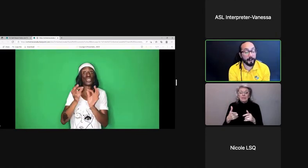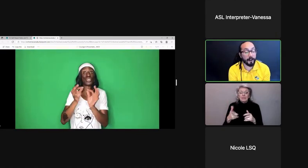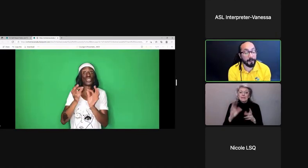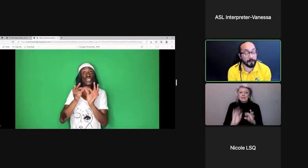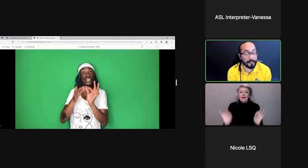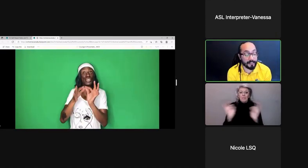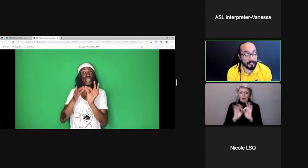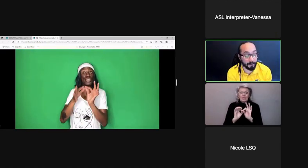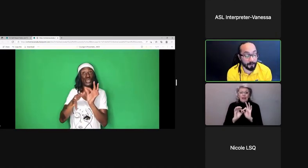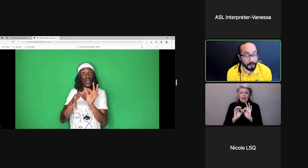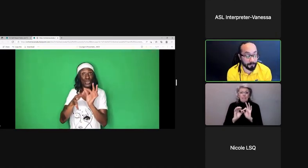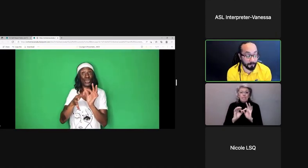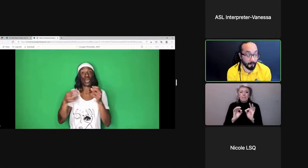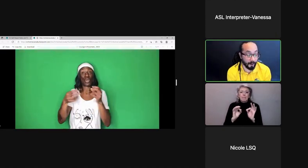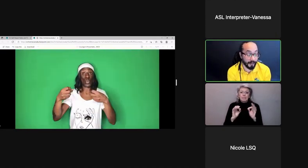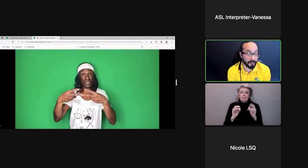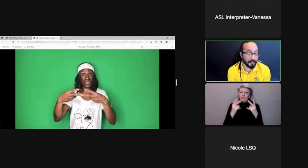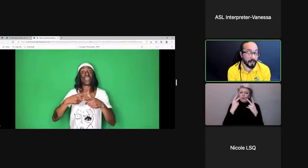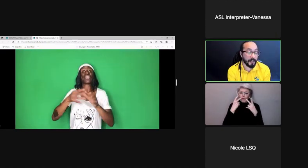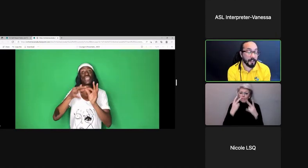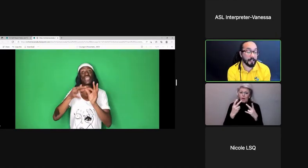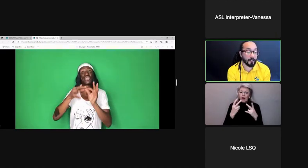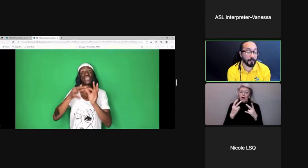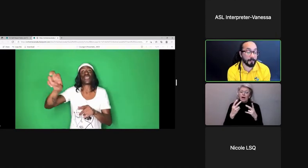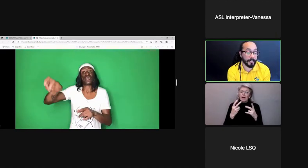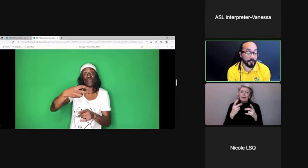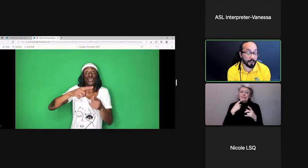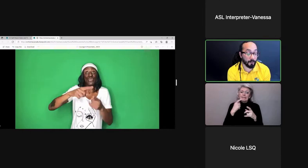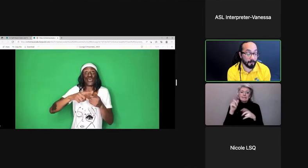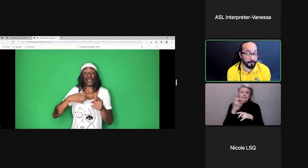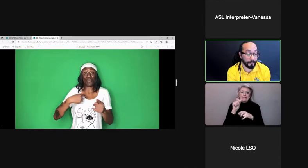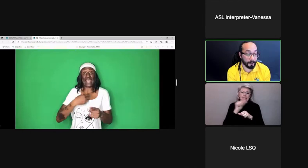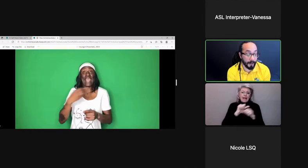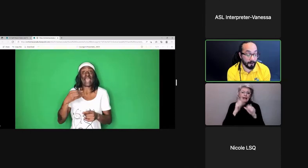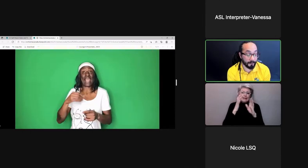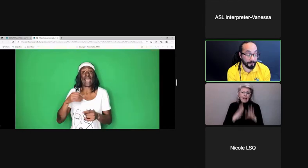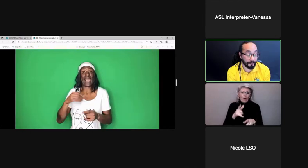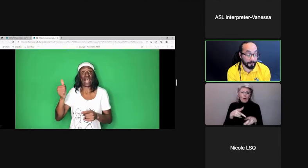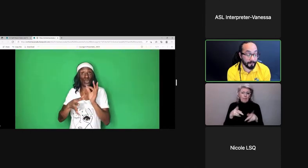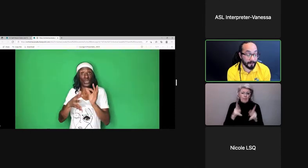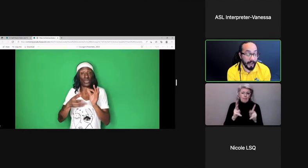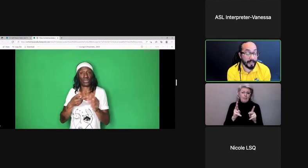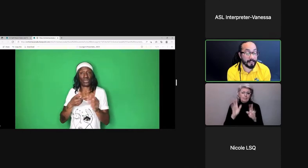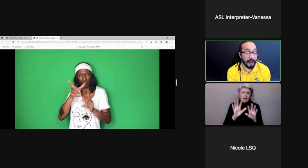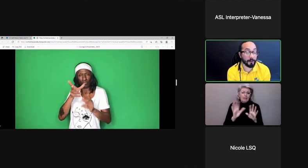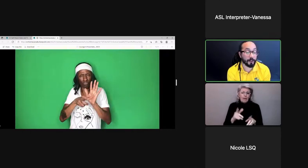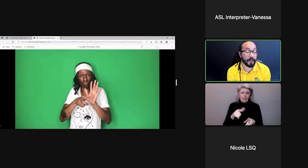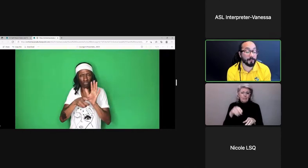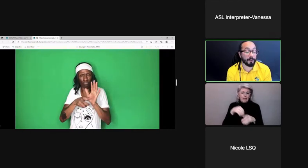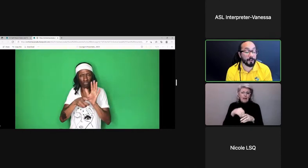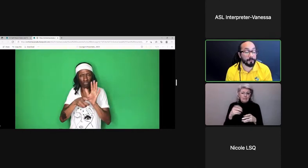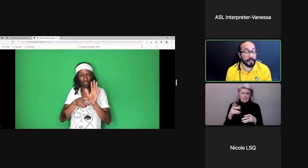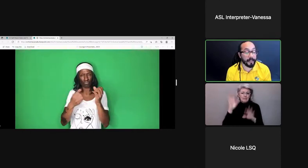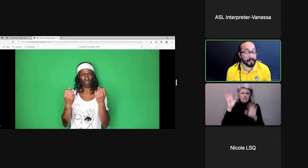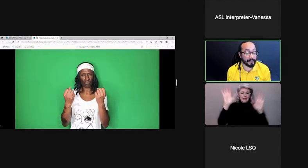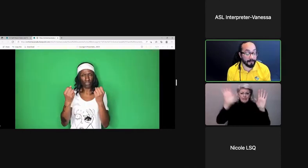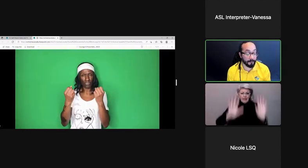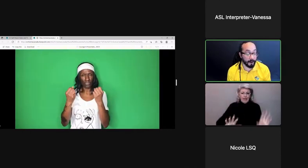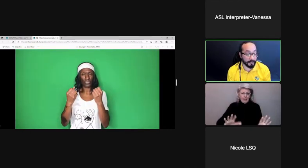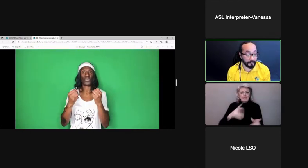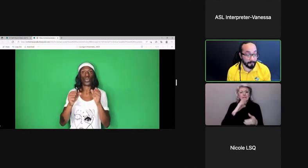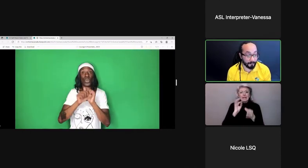aussi de bien voir les acteurs pendant le spectacle. Et, l'interprétation sera